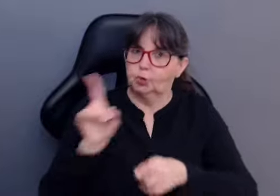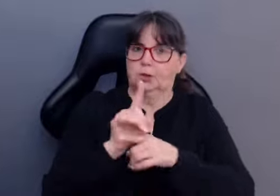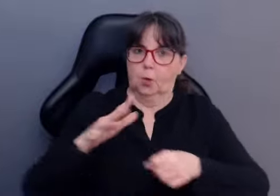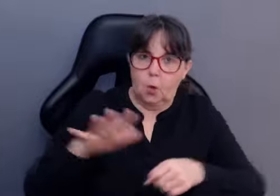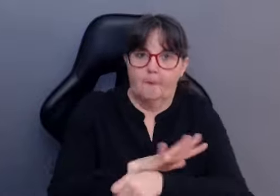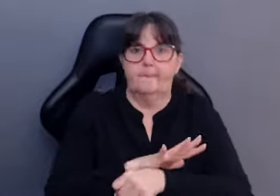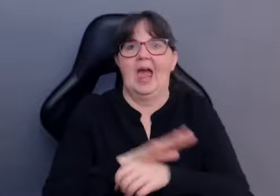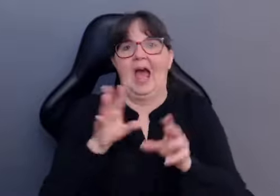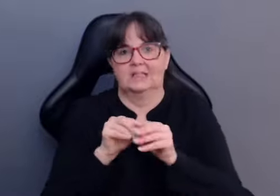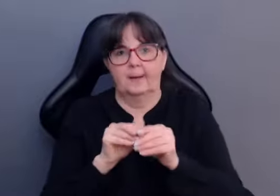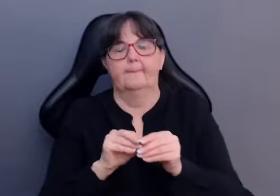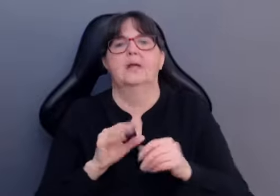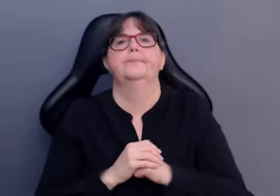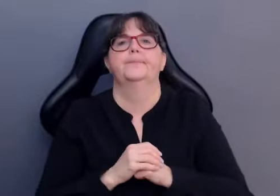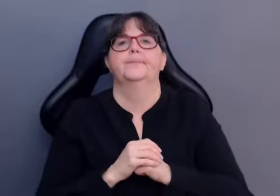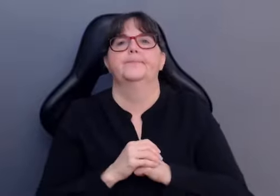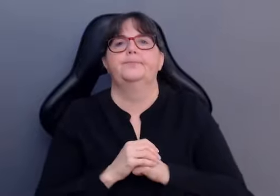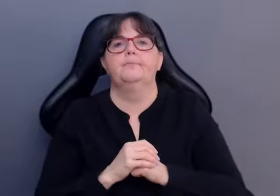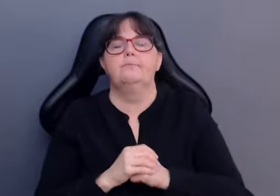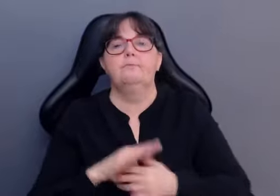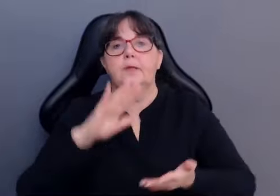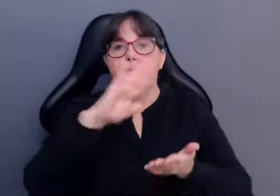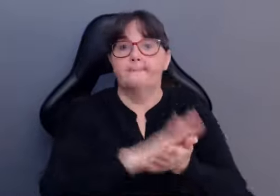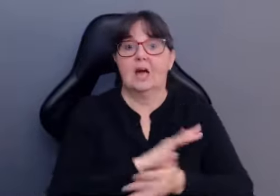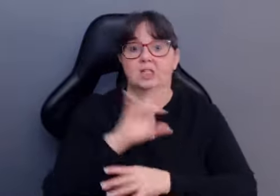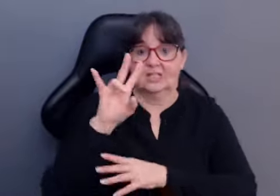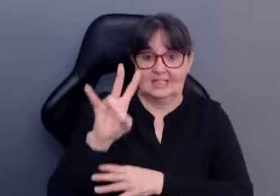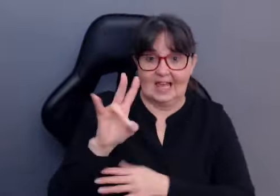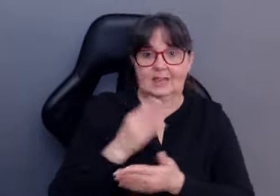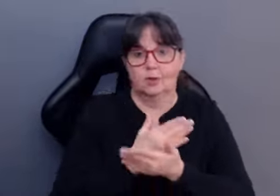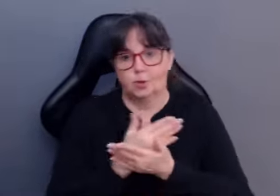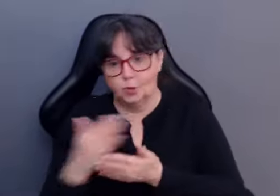7, suite du chapitre 3, Assemblée des membres.